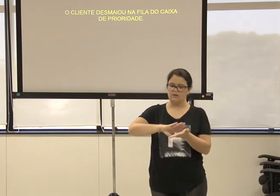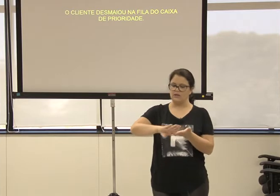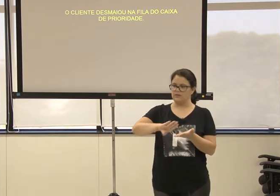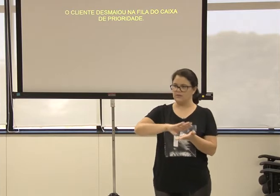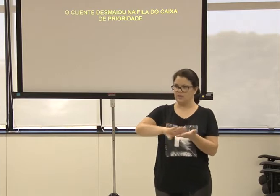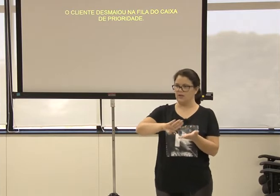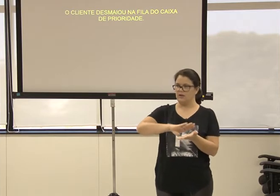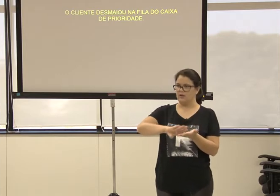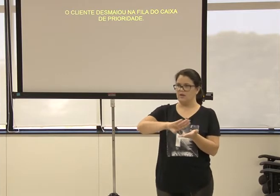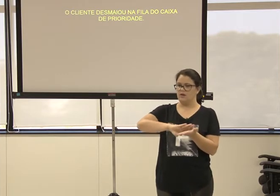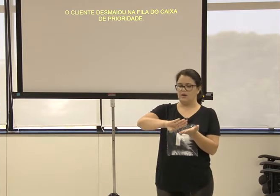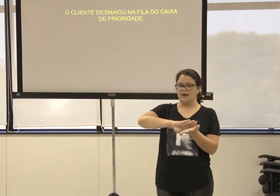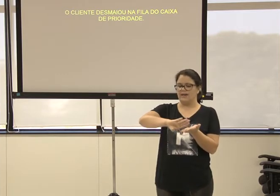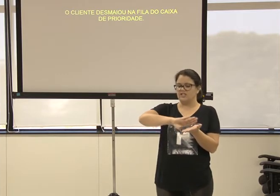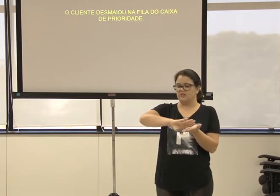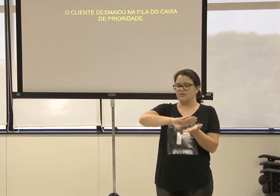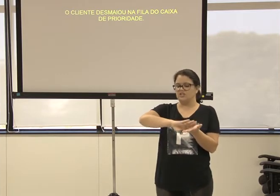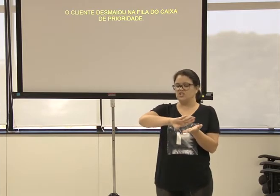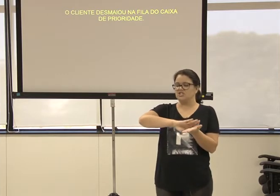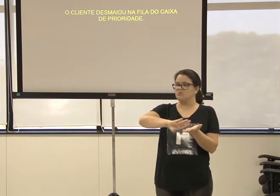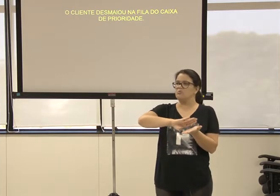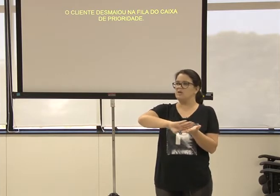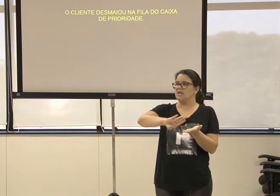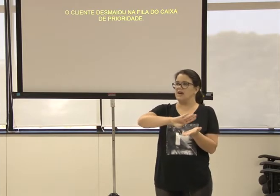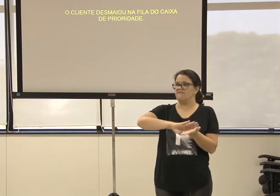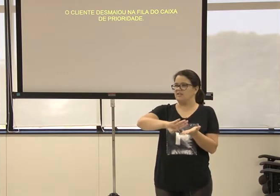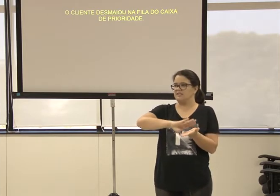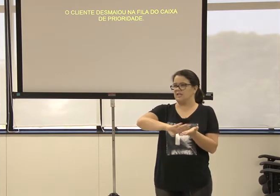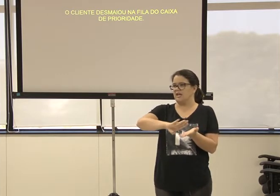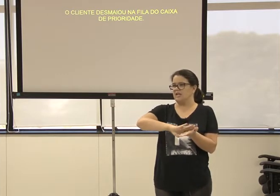Isso daqui é geralmente de excluir, afastar, de...